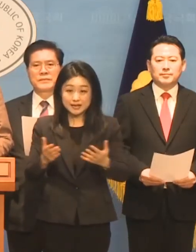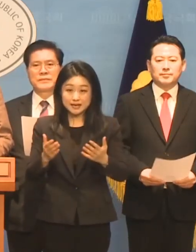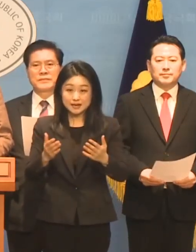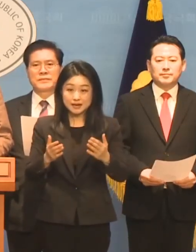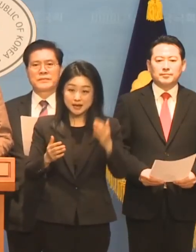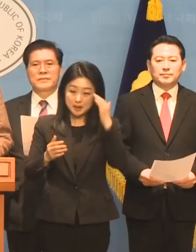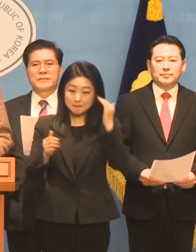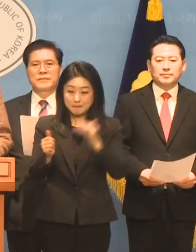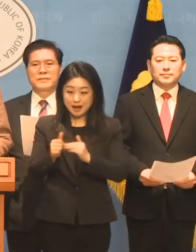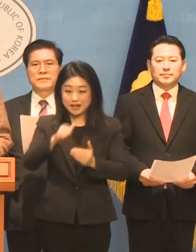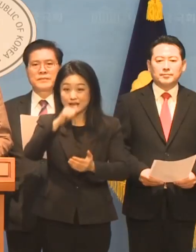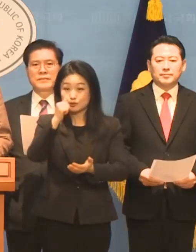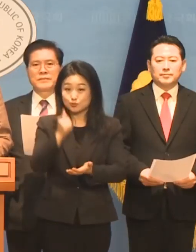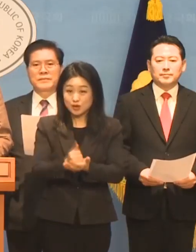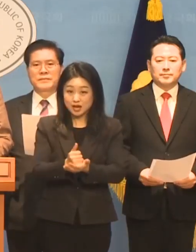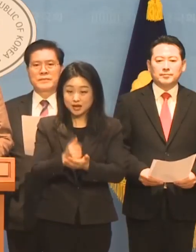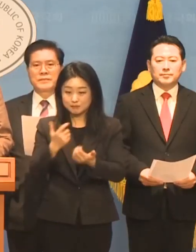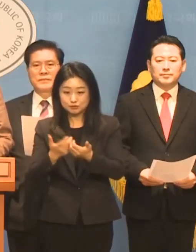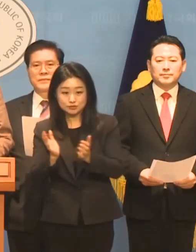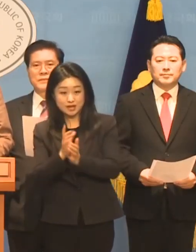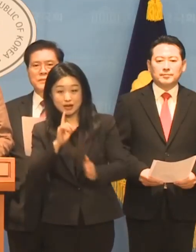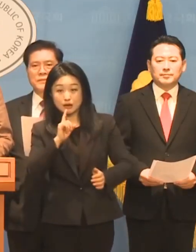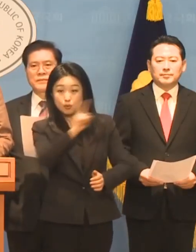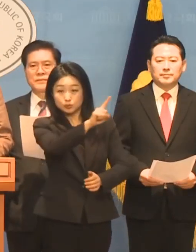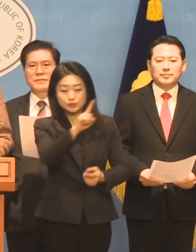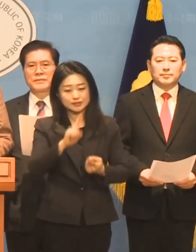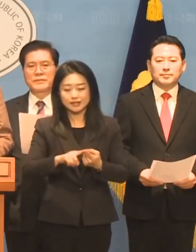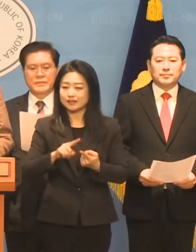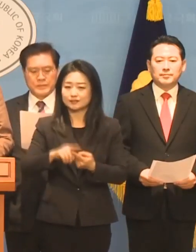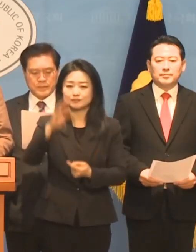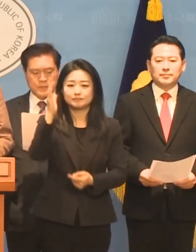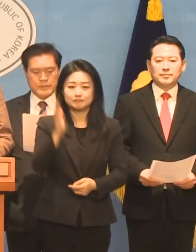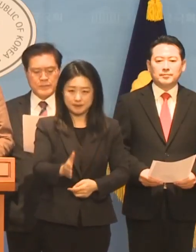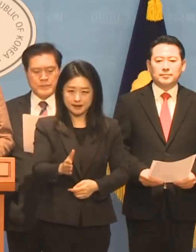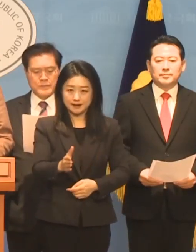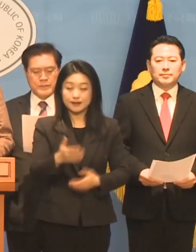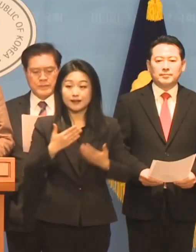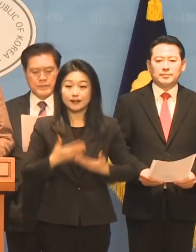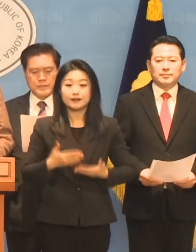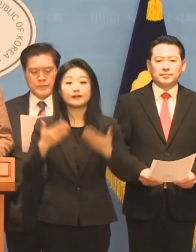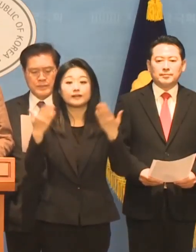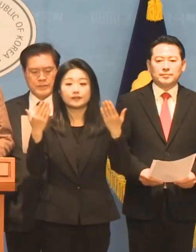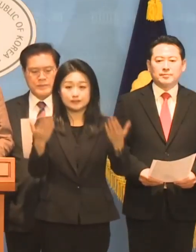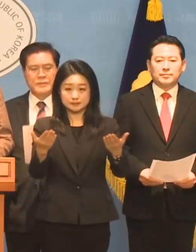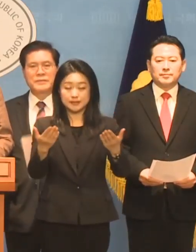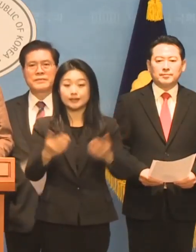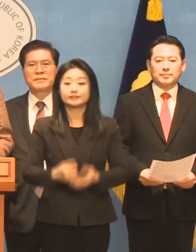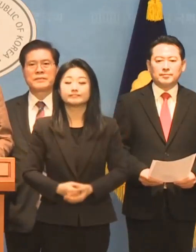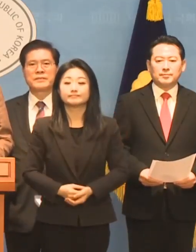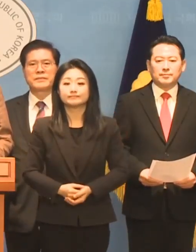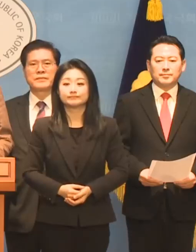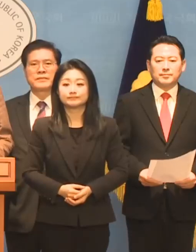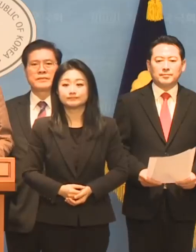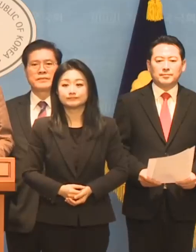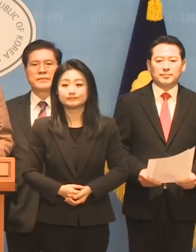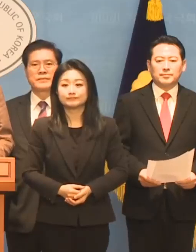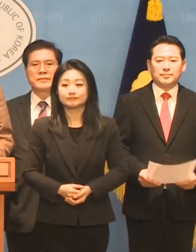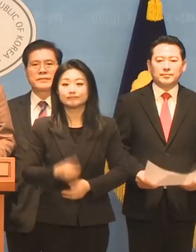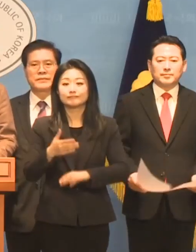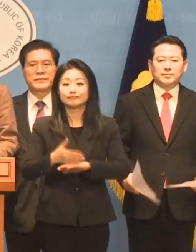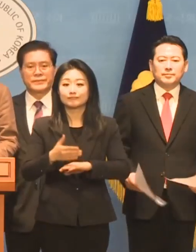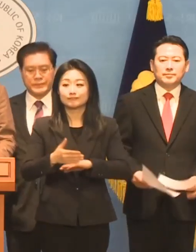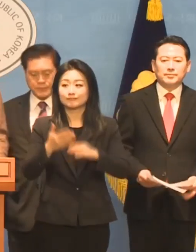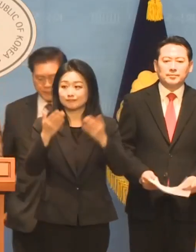겁박하는 민주당의 근거 없는 주장은 즉각 중단되어야 한다는 점을 분명히 밝히는 바입니다.